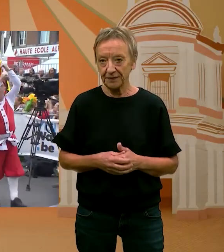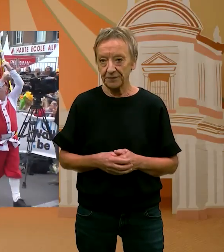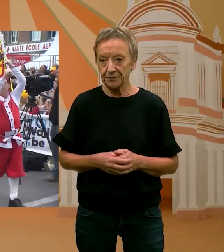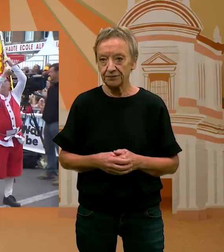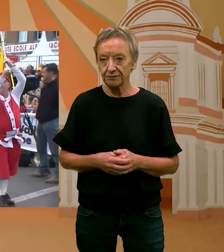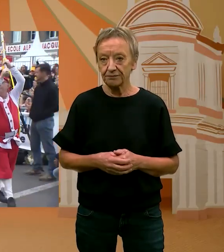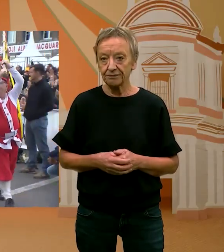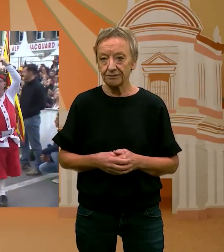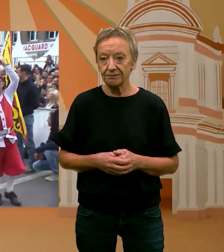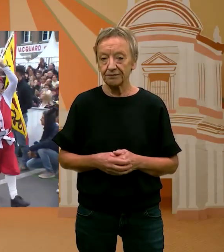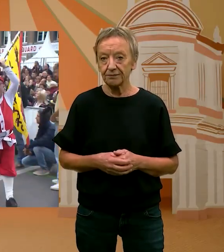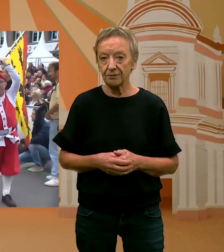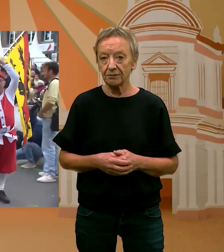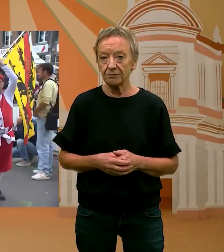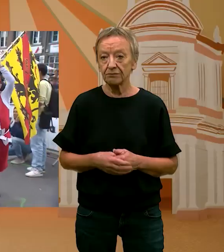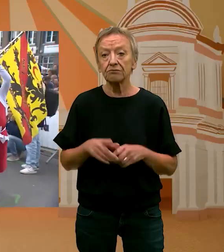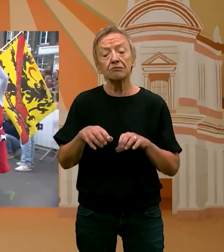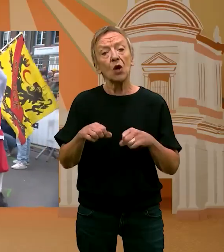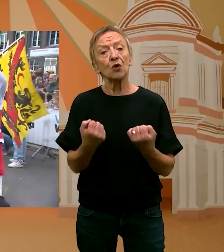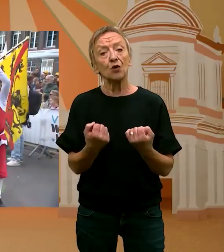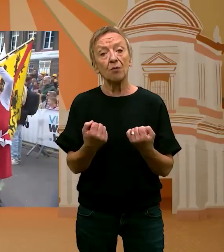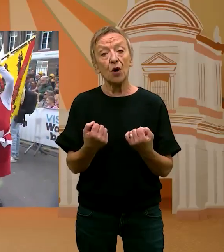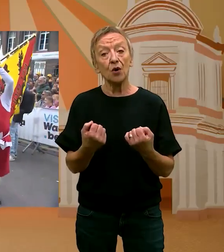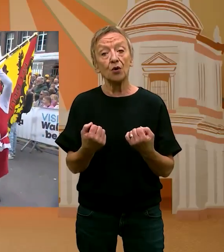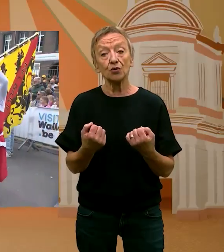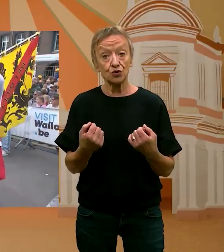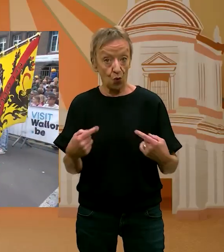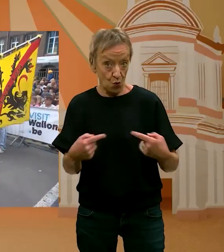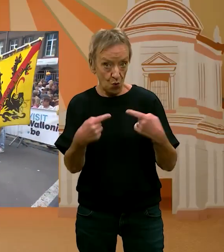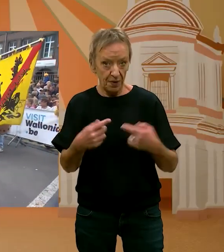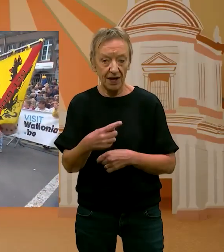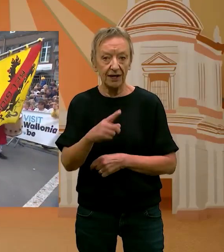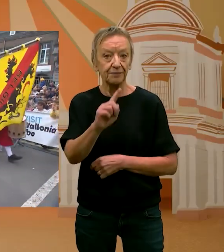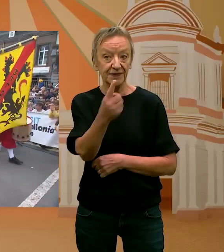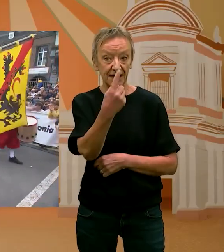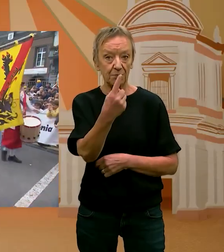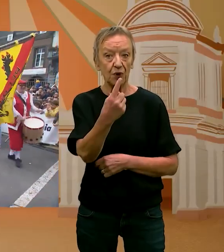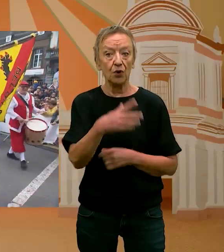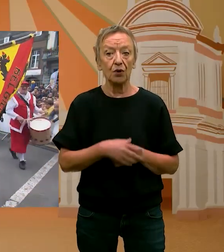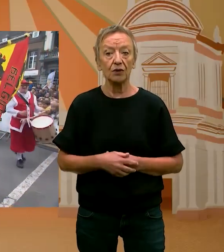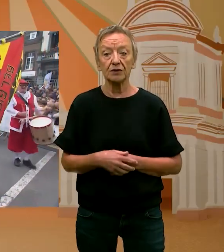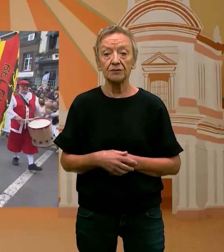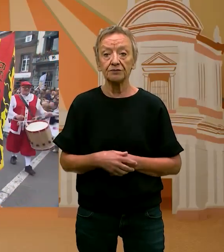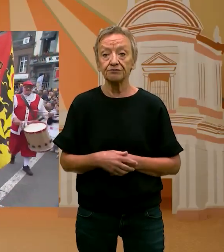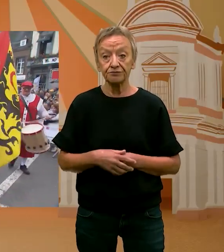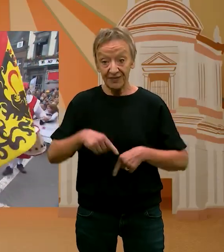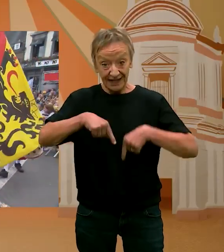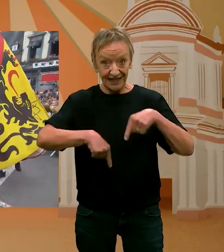parti. On va démarrer ce combat et ça va démarrer tout d'abord par un tour en échasse, un tour de